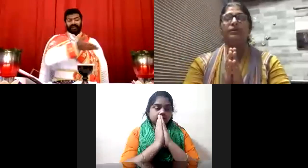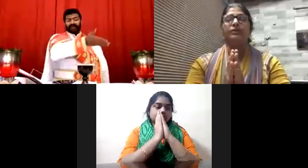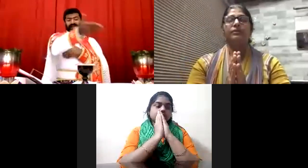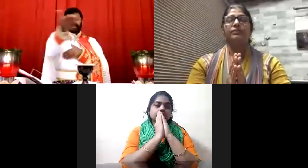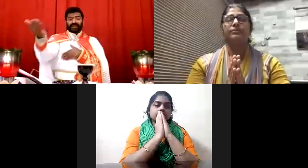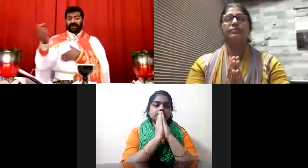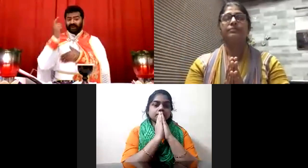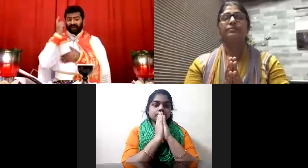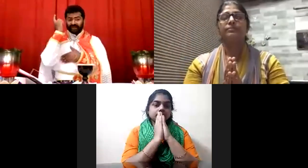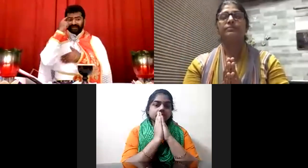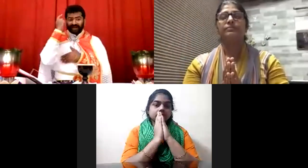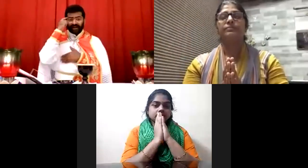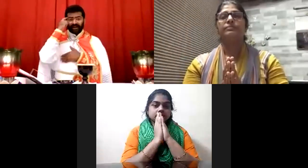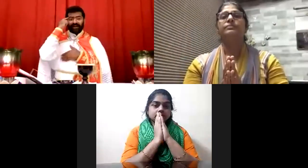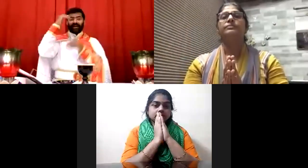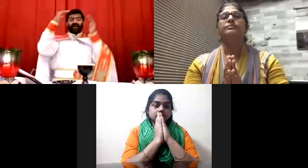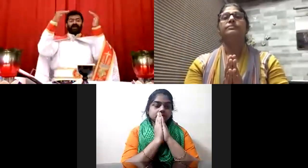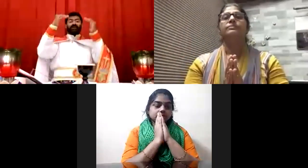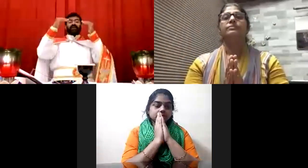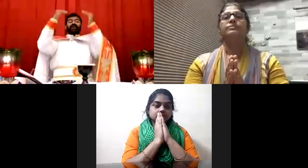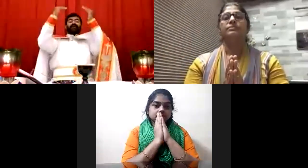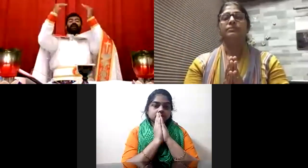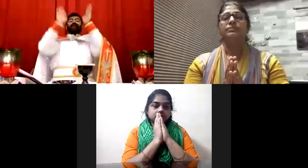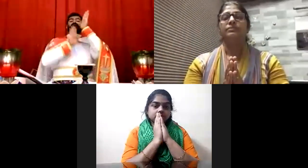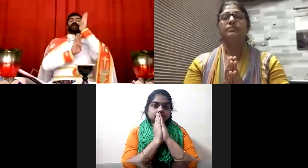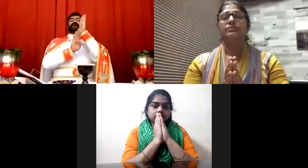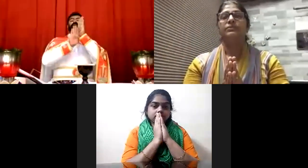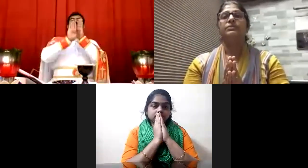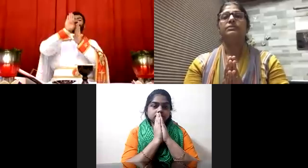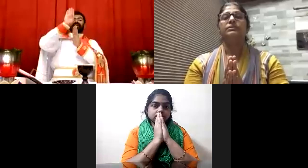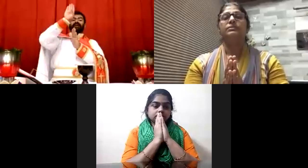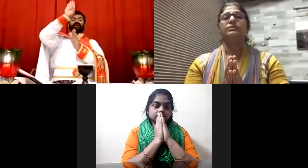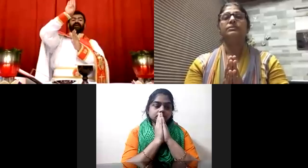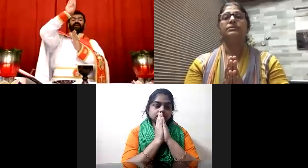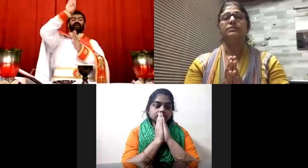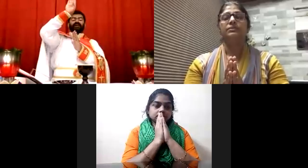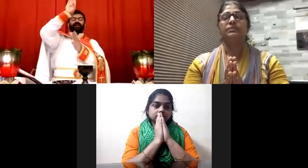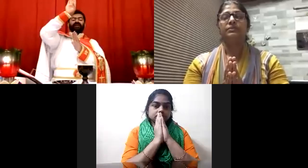ആമേൻ. നിങ്ങളുടെ വിചാരങ്ങൾ ഉന്നതങ്ങളിലേക്ക് ഉയരട്ടെ.